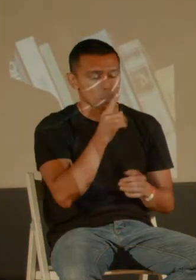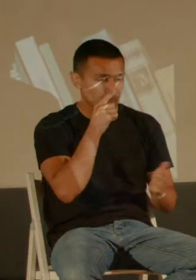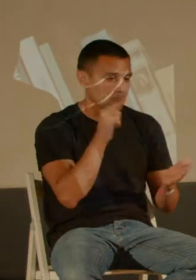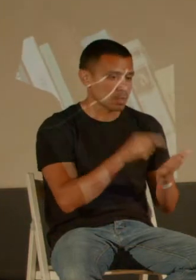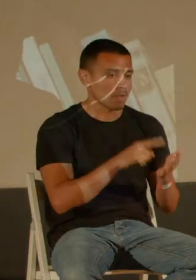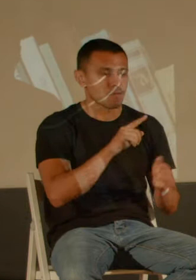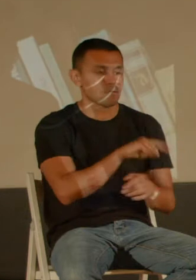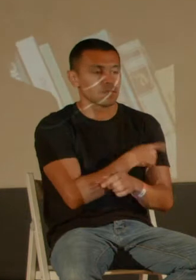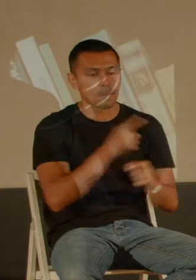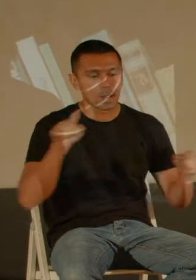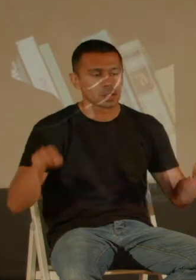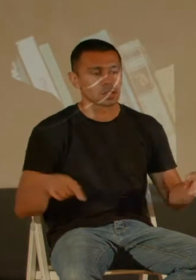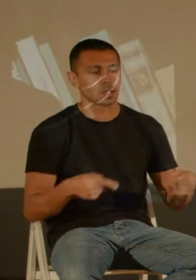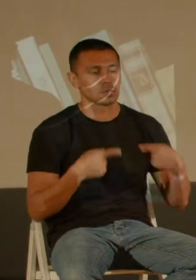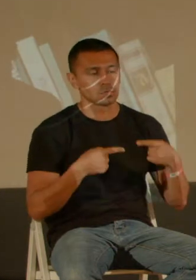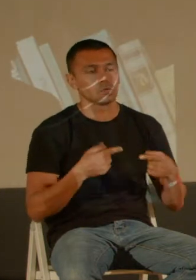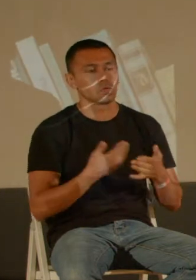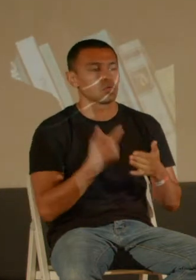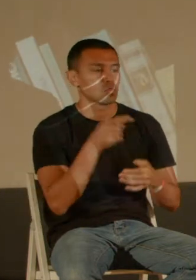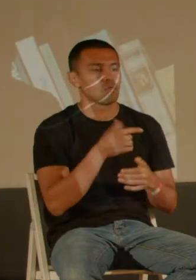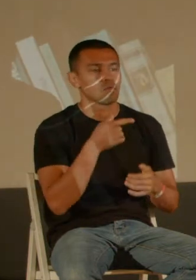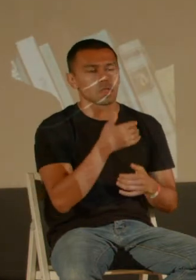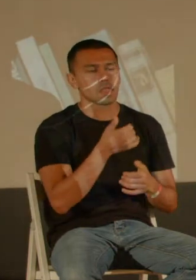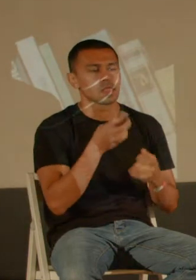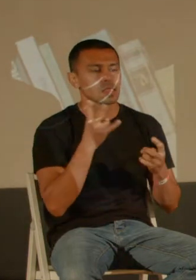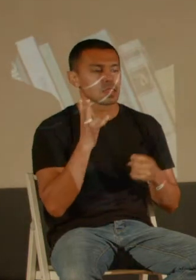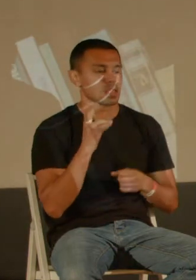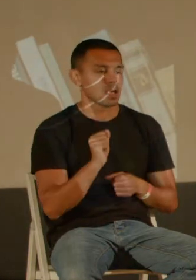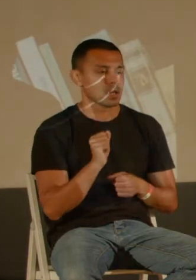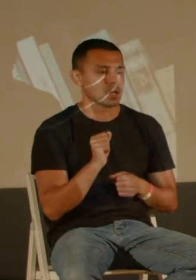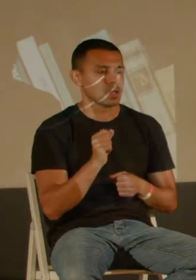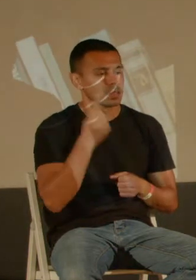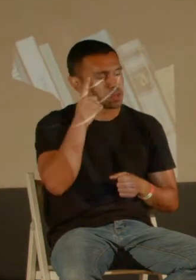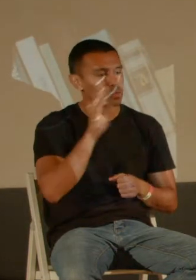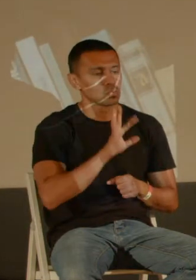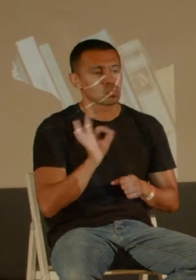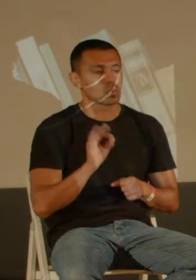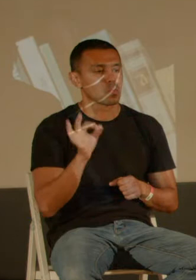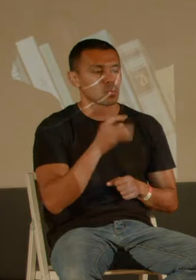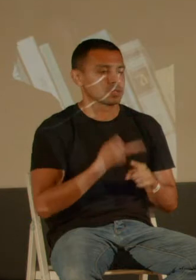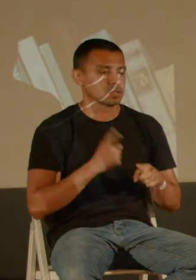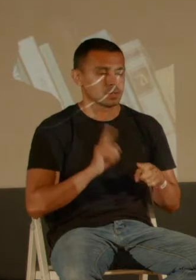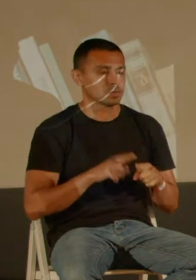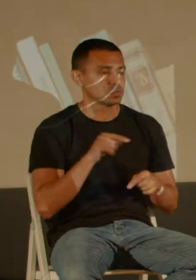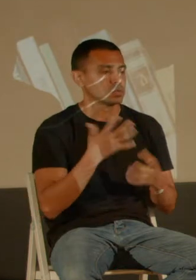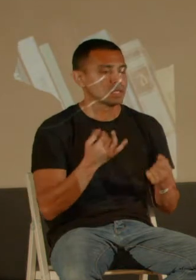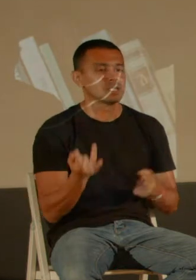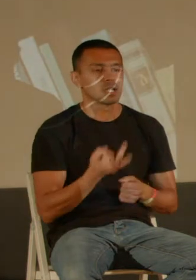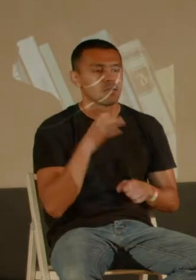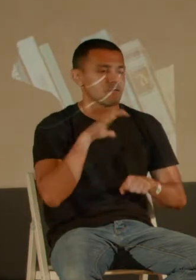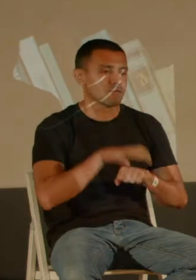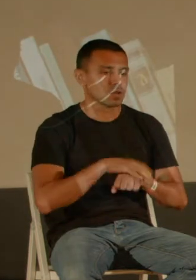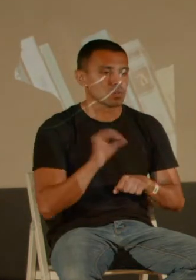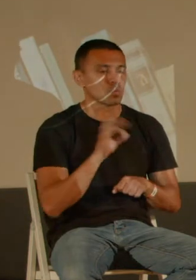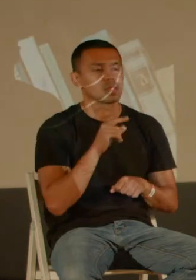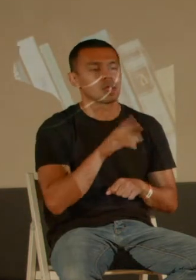попадає в реабілітацію. Тобто до того вона якби не, ну, навіть і не думала про це. І тут ще цікавий факт про